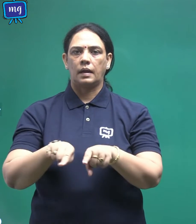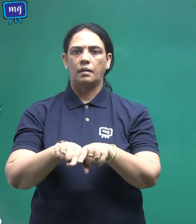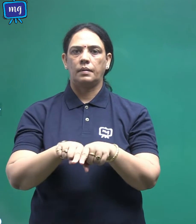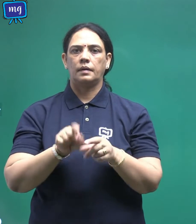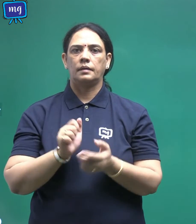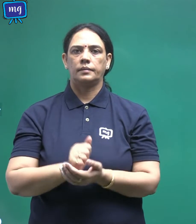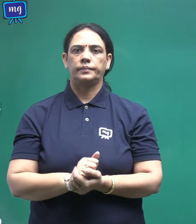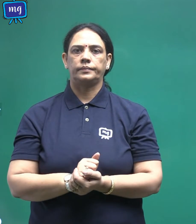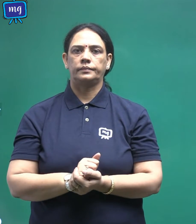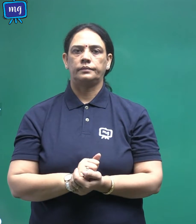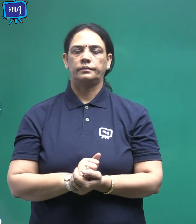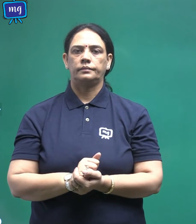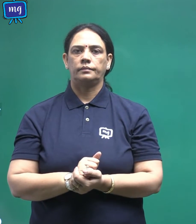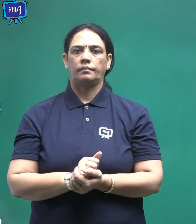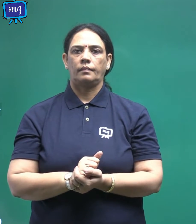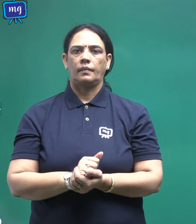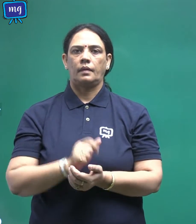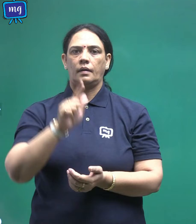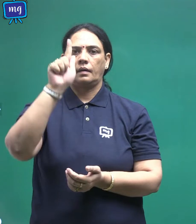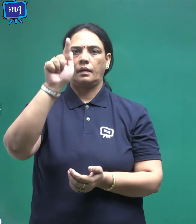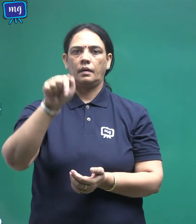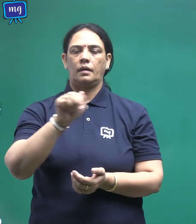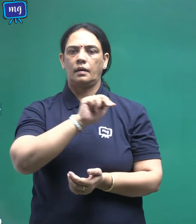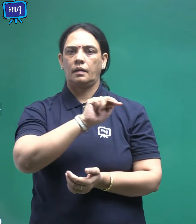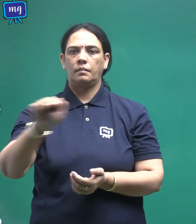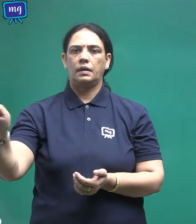बराबर 1/2